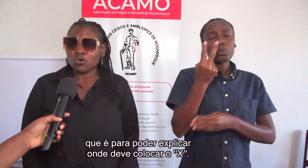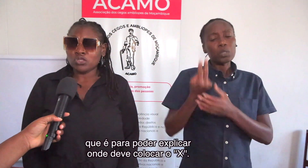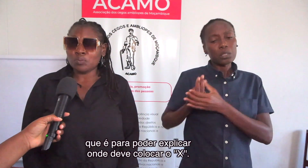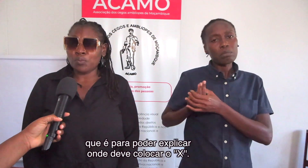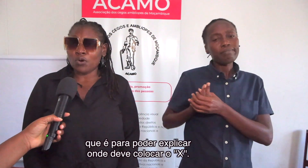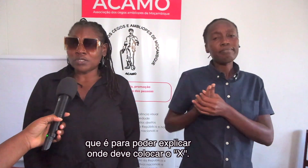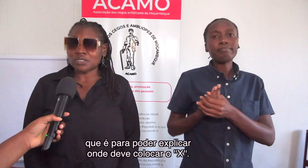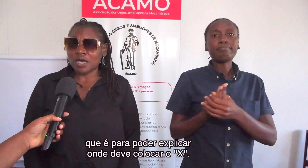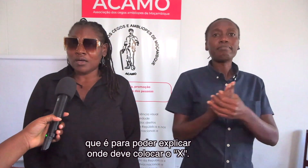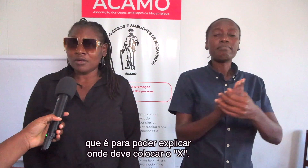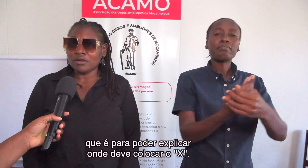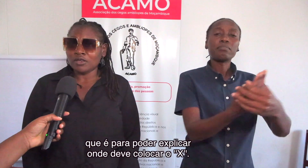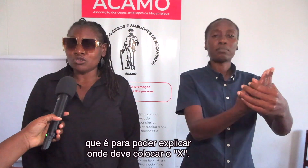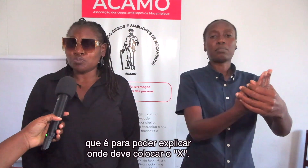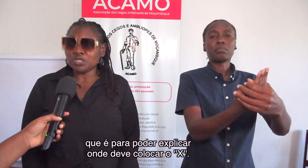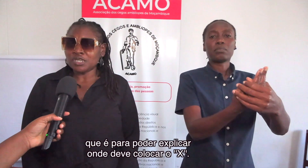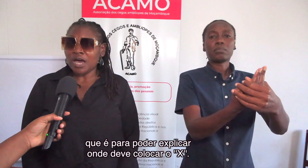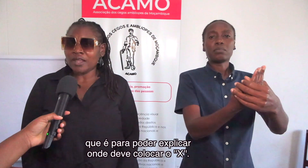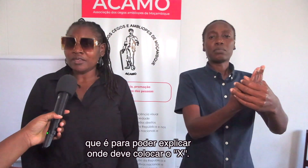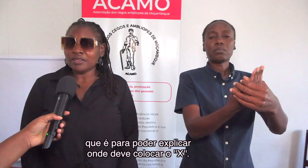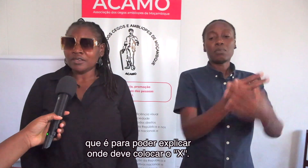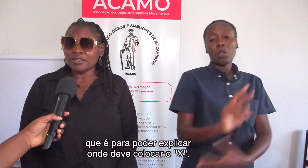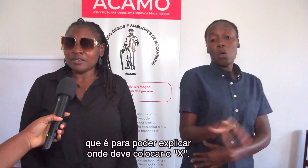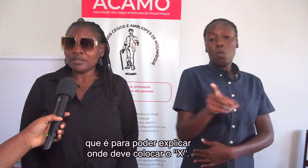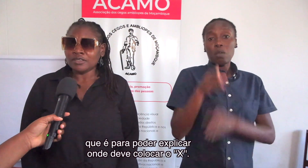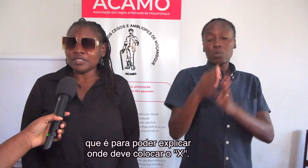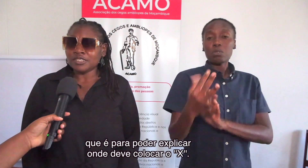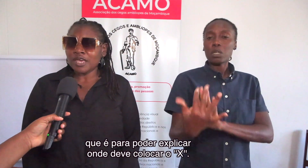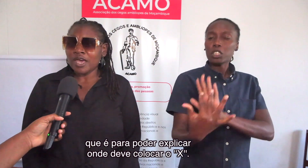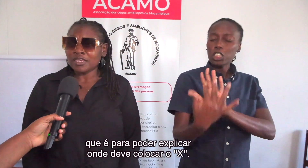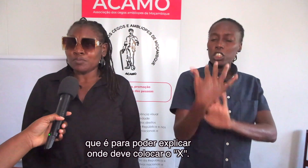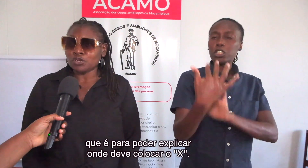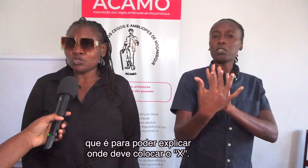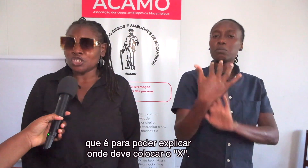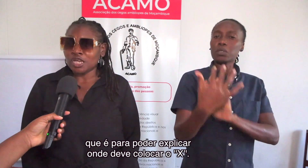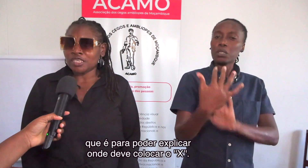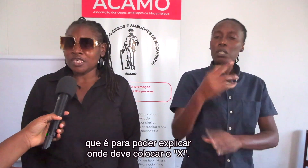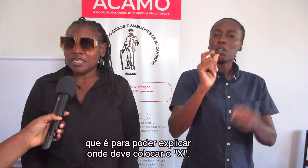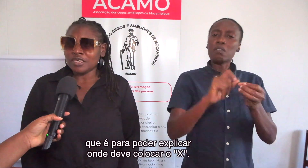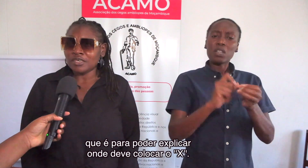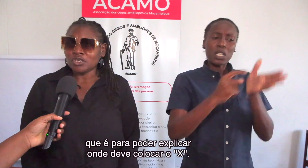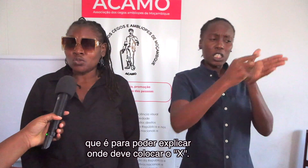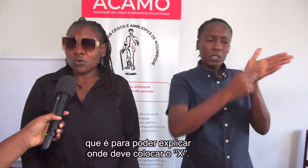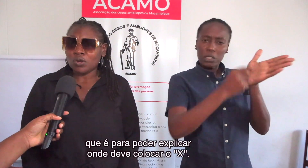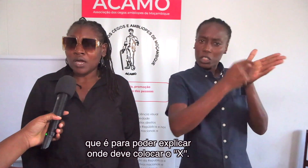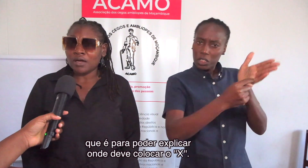onde possa lhe explicar, lhe dizer, que ponha o xixi aqui, estou colar.